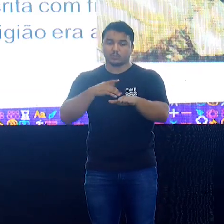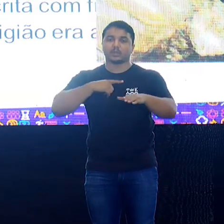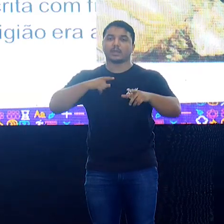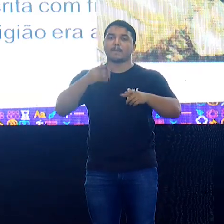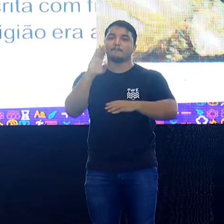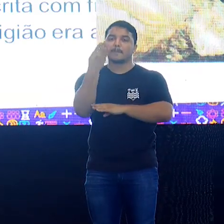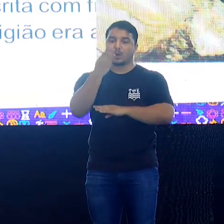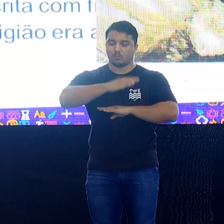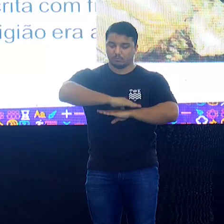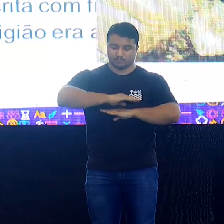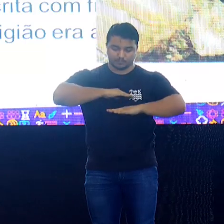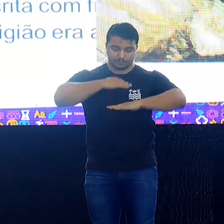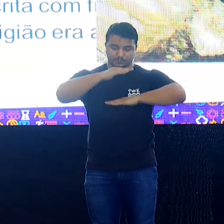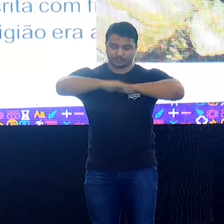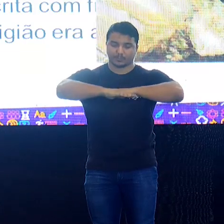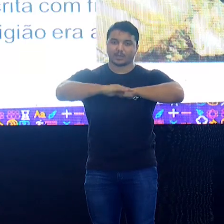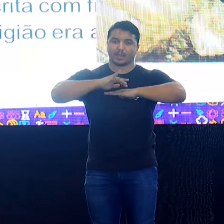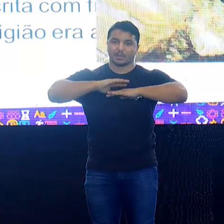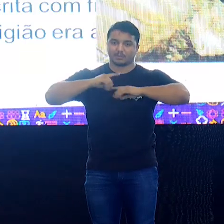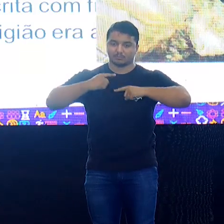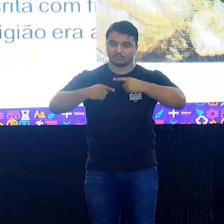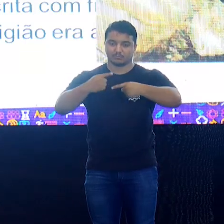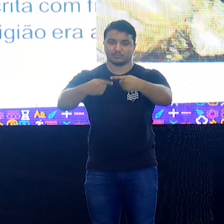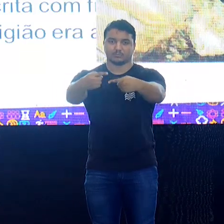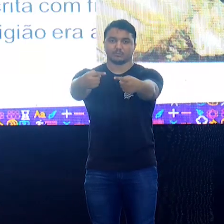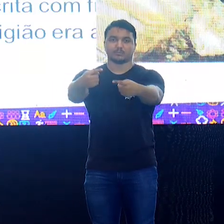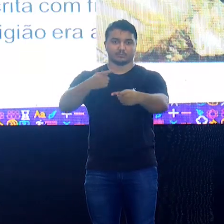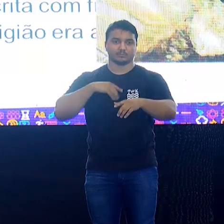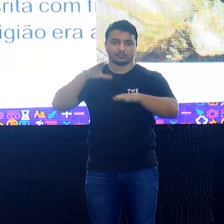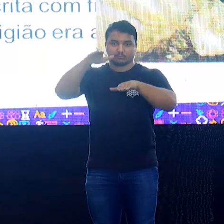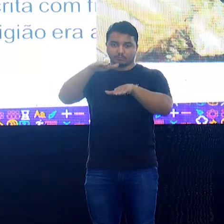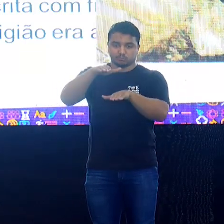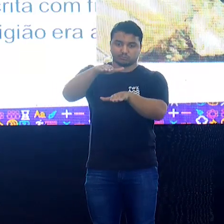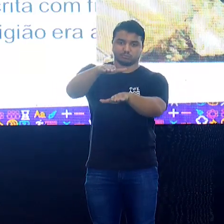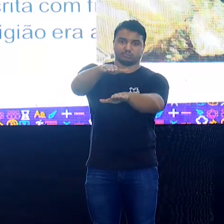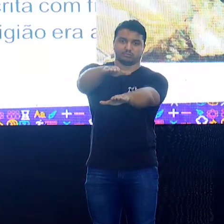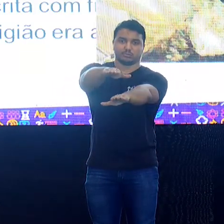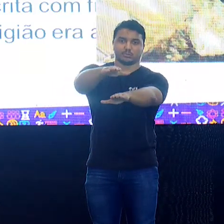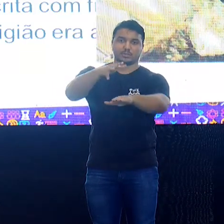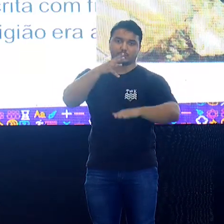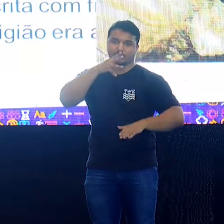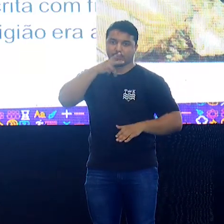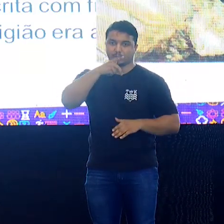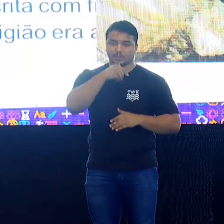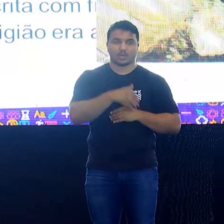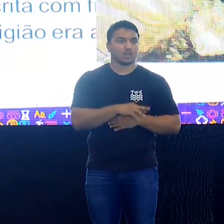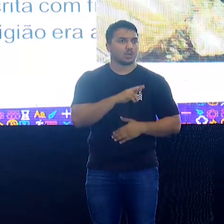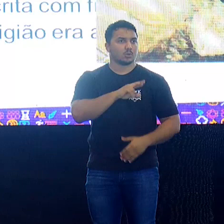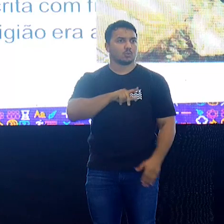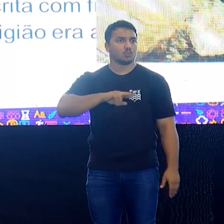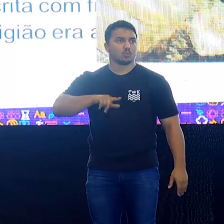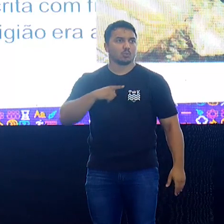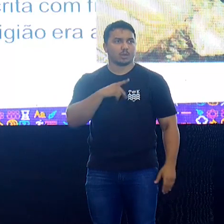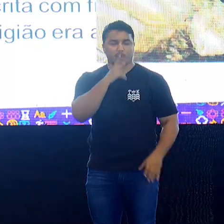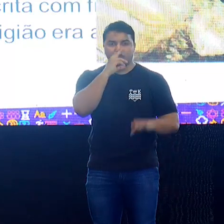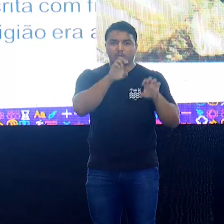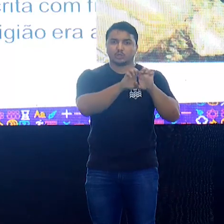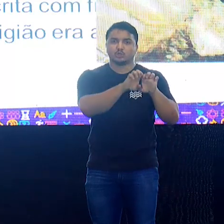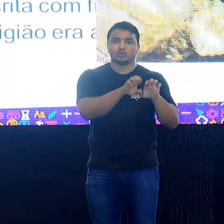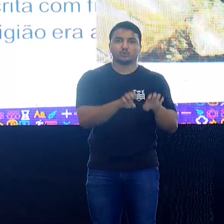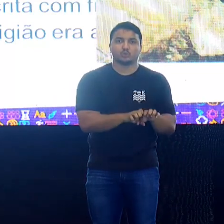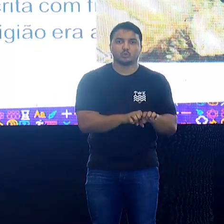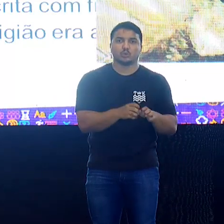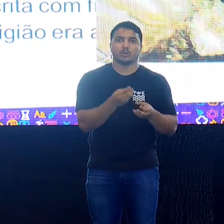toras de madeira pela areia, até encaixar lá. A pirâmide, ela não tem nada de estrutura